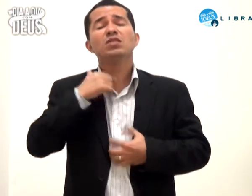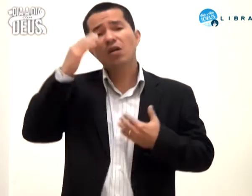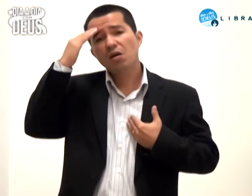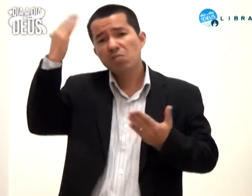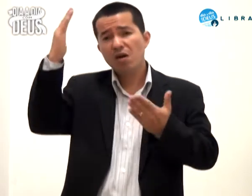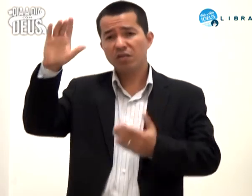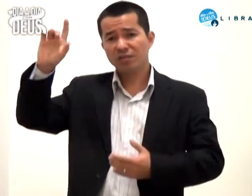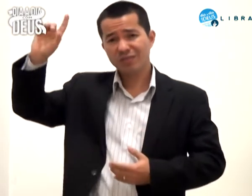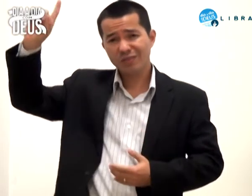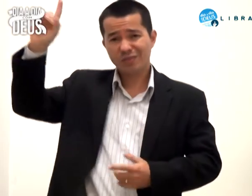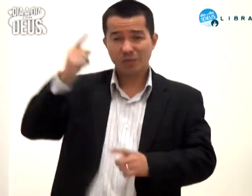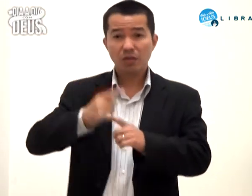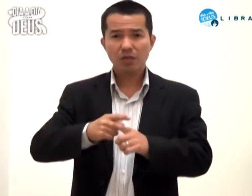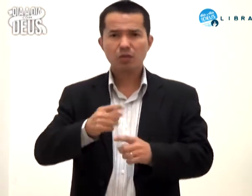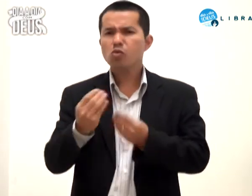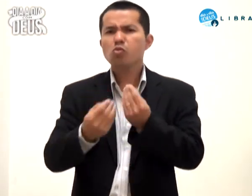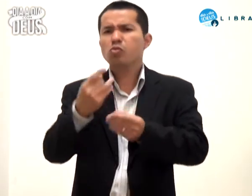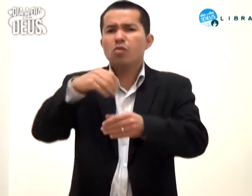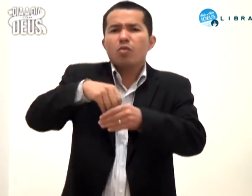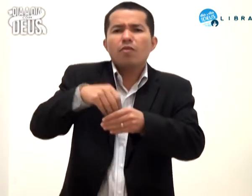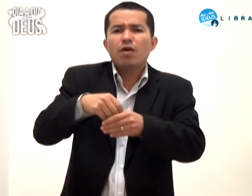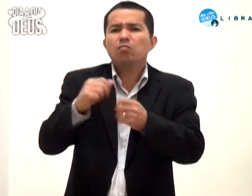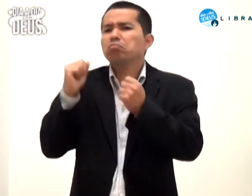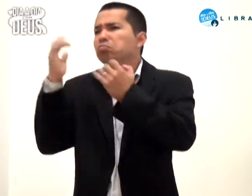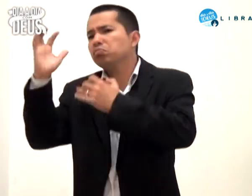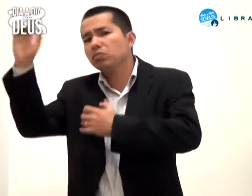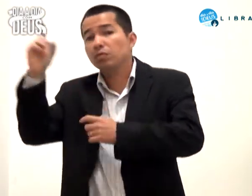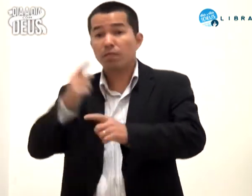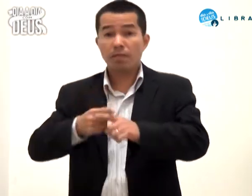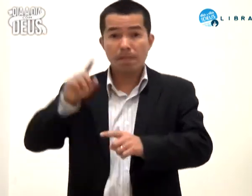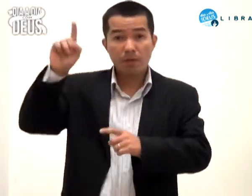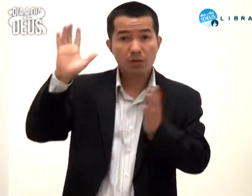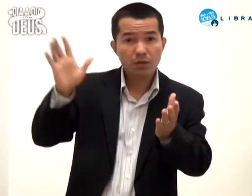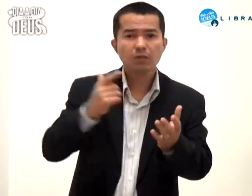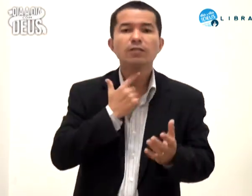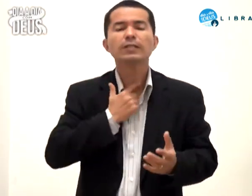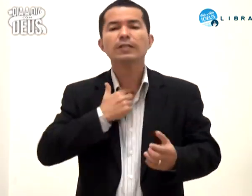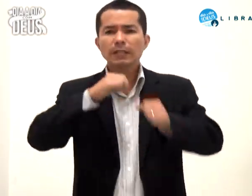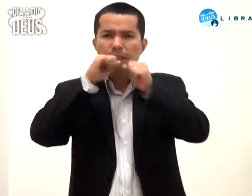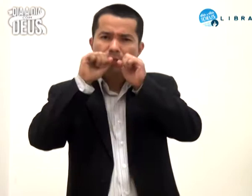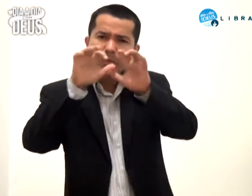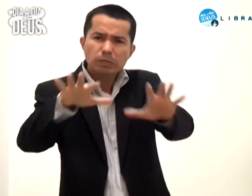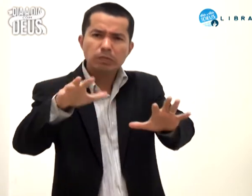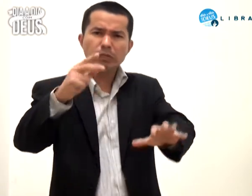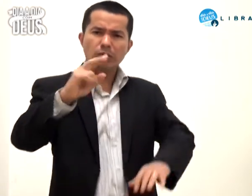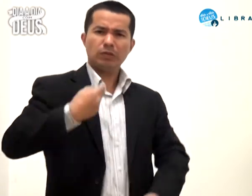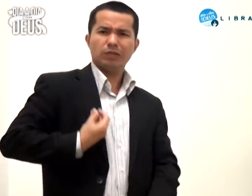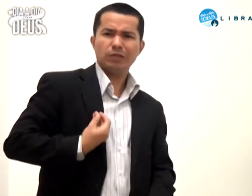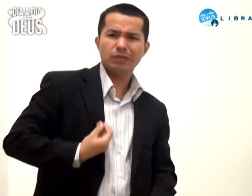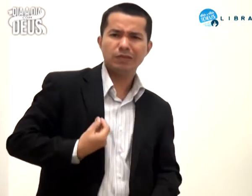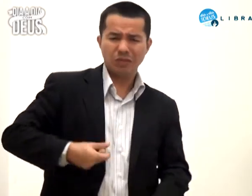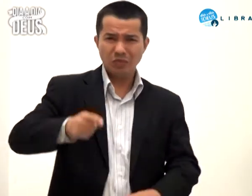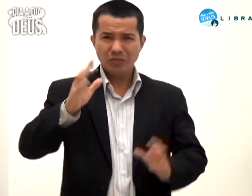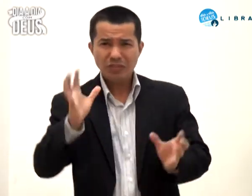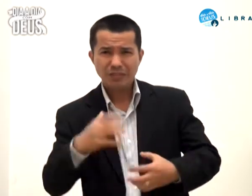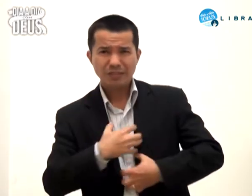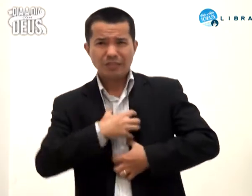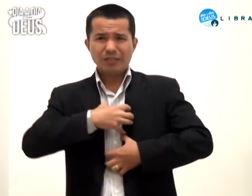são dadas? Segundo a bênção que Deus te deu, segundo aquilo que Ele está fazendo na tua vida,